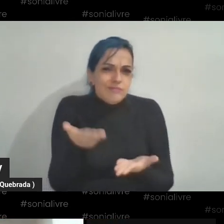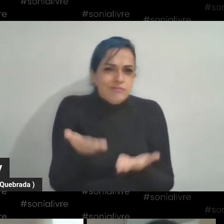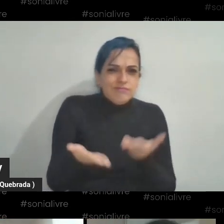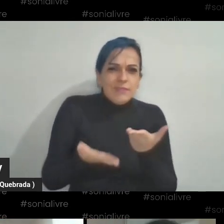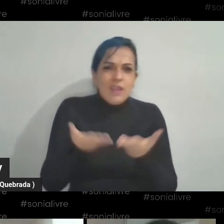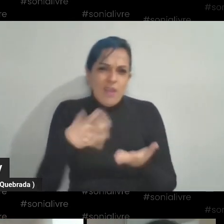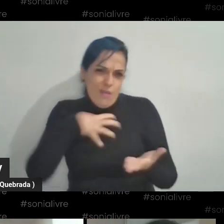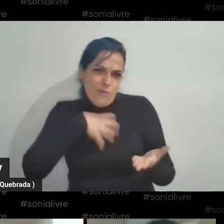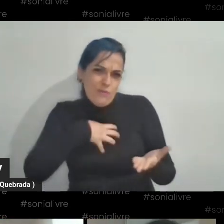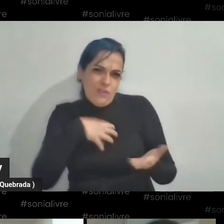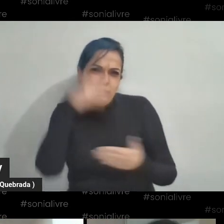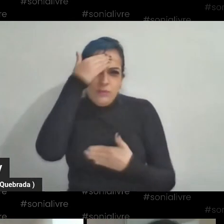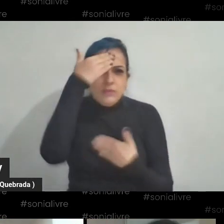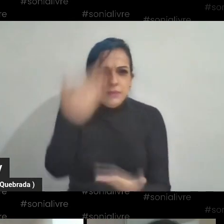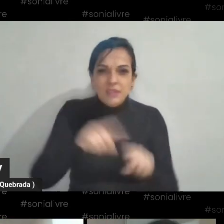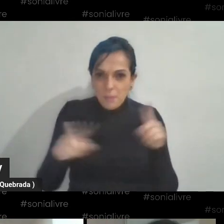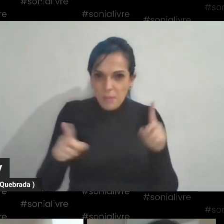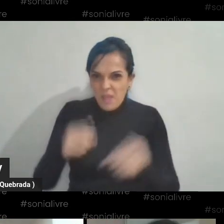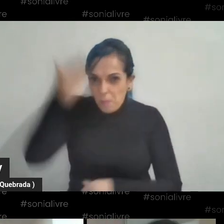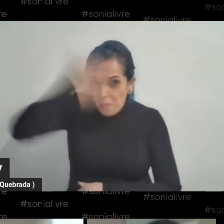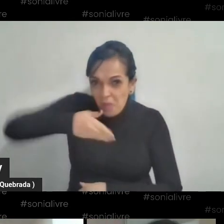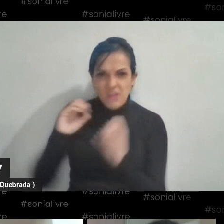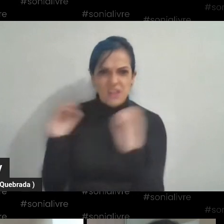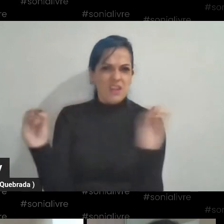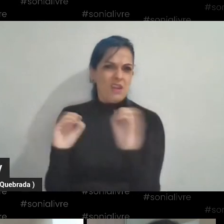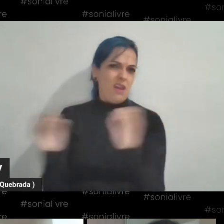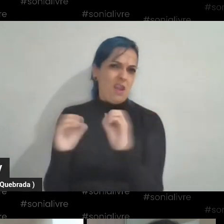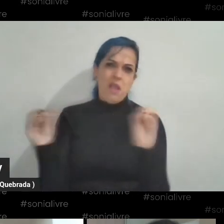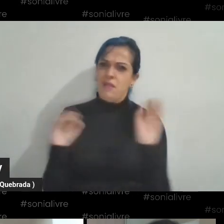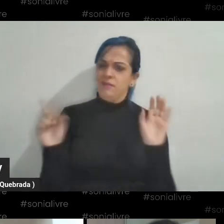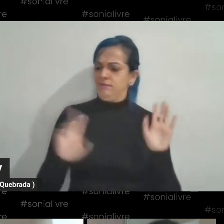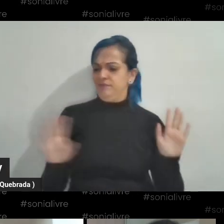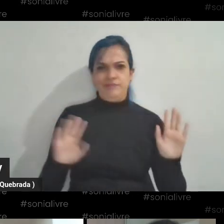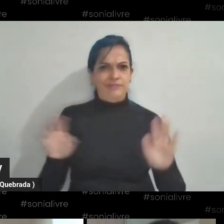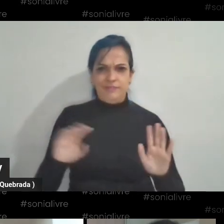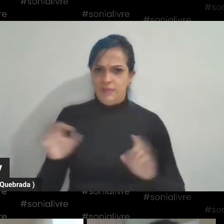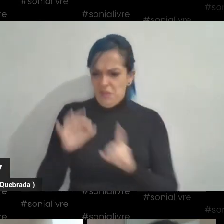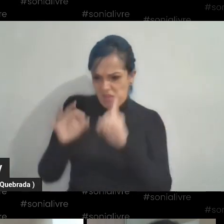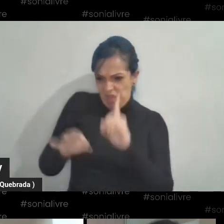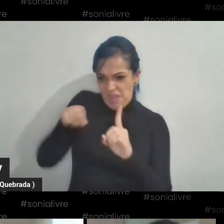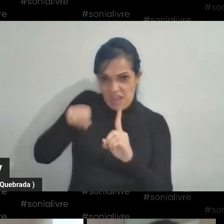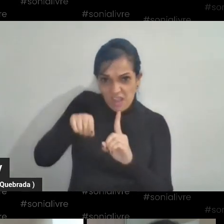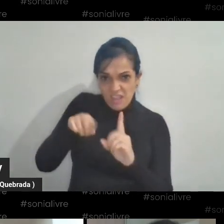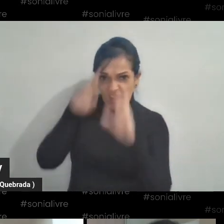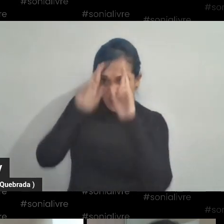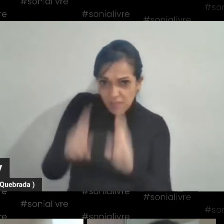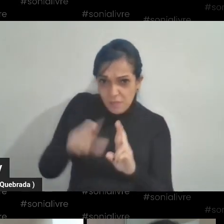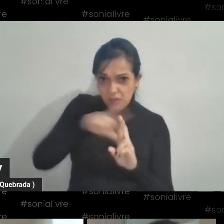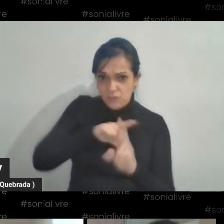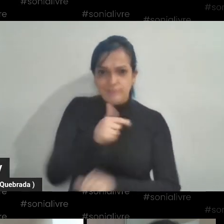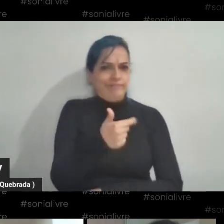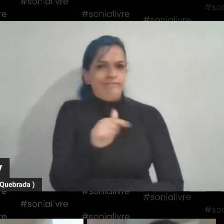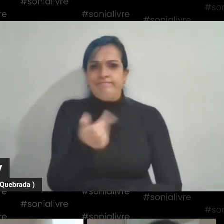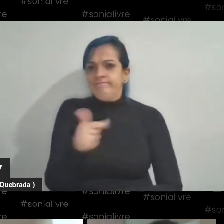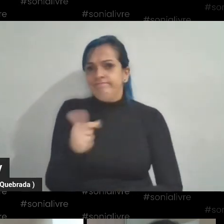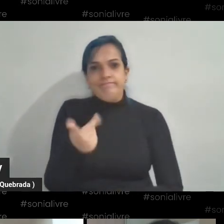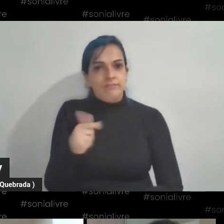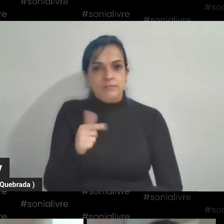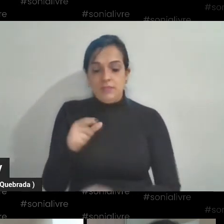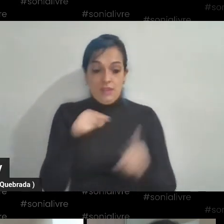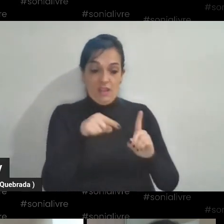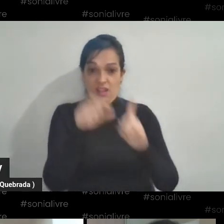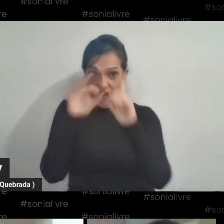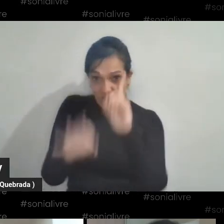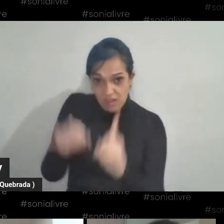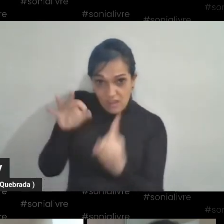forma de agradecimento. Agora, isso não prova Uma nada, isso convenção não prova que social. ele tratou a Sônia com respeito, isso não prova que ele